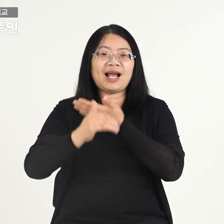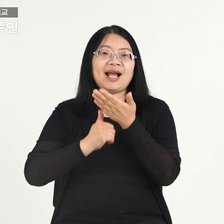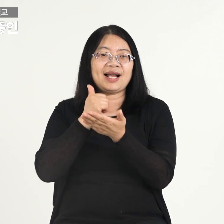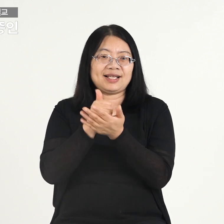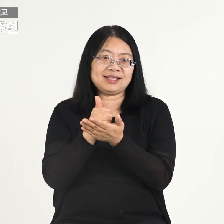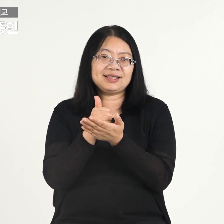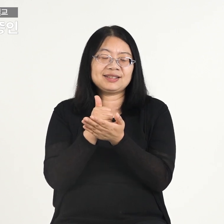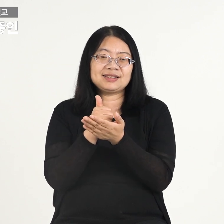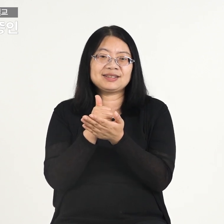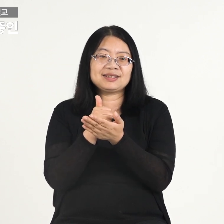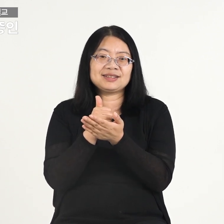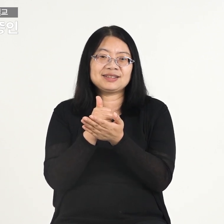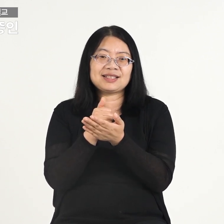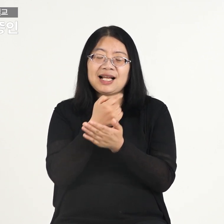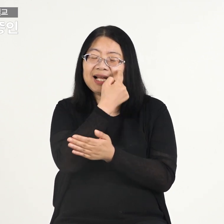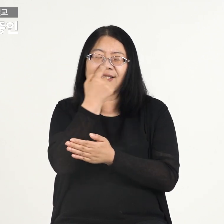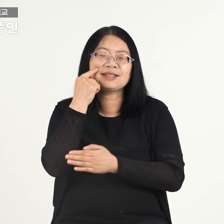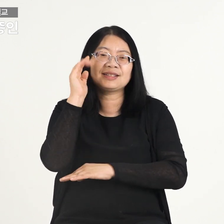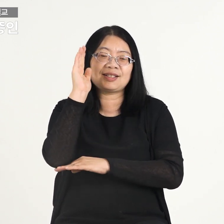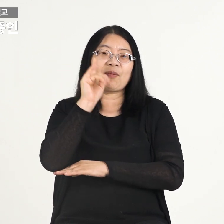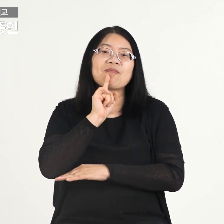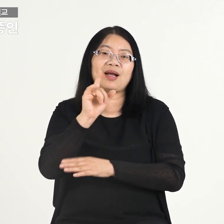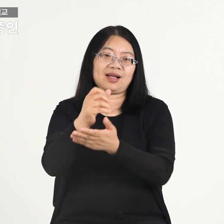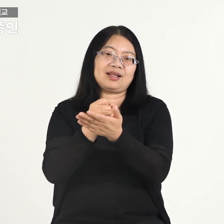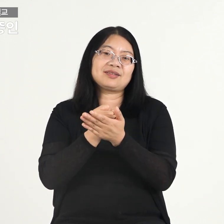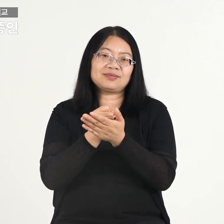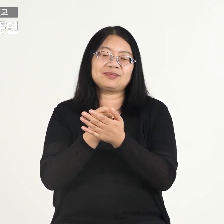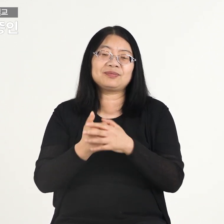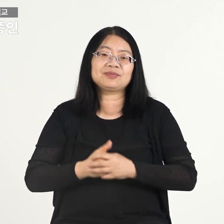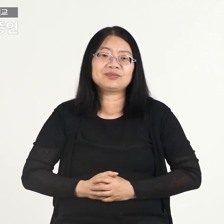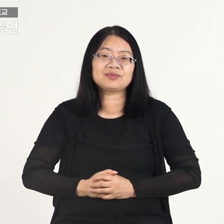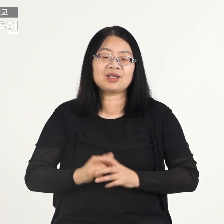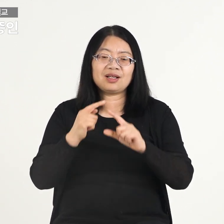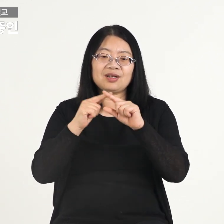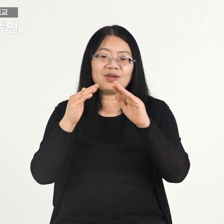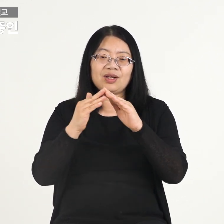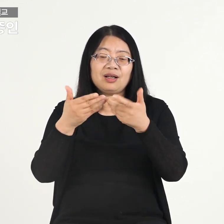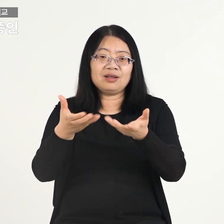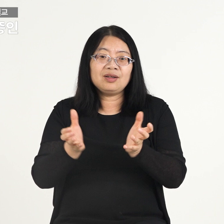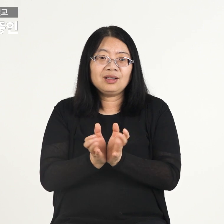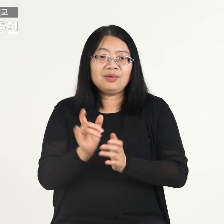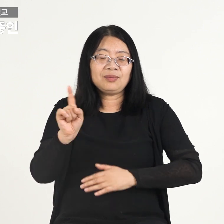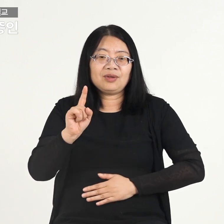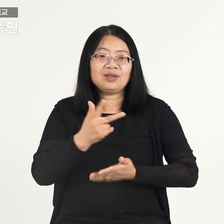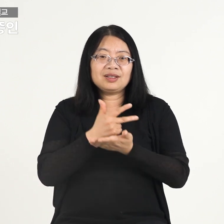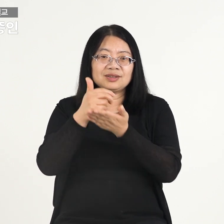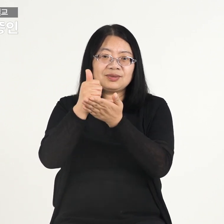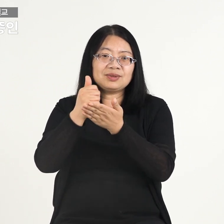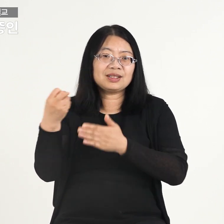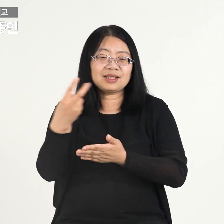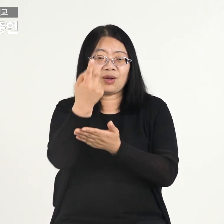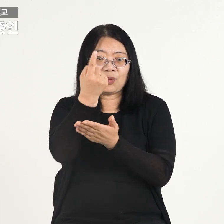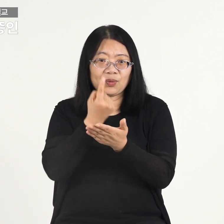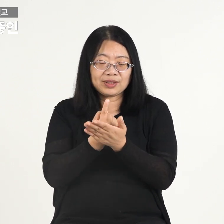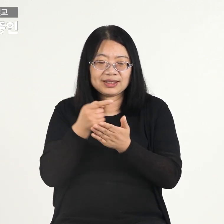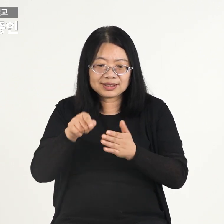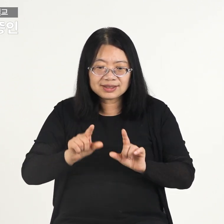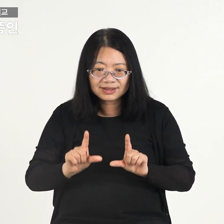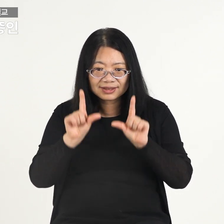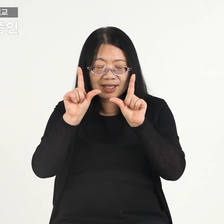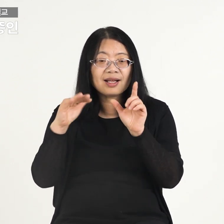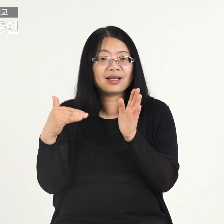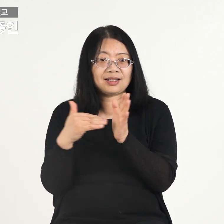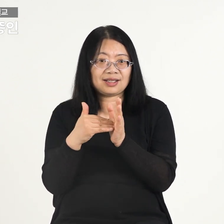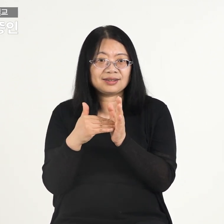하나님의 증언의 말씀으로. 그래서 교회 공동체는 주님이 다시 오시는